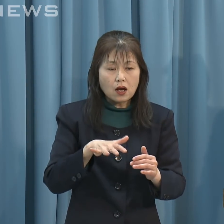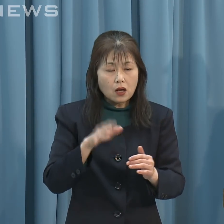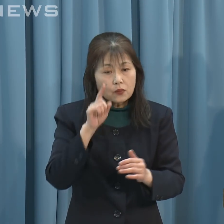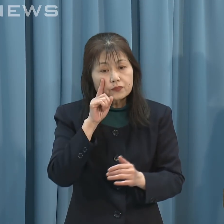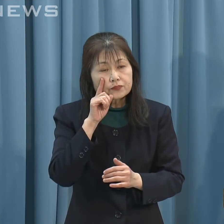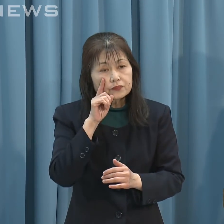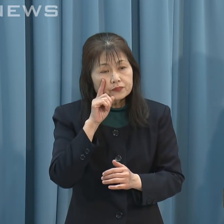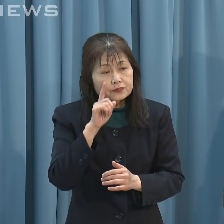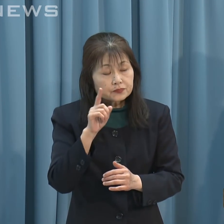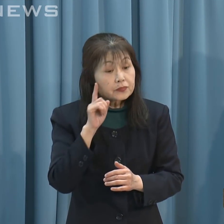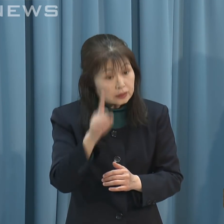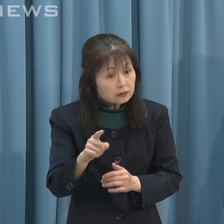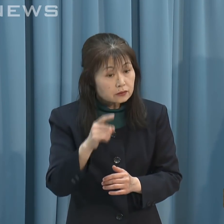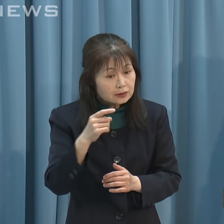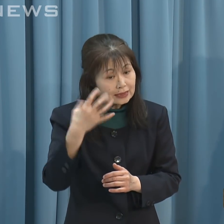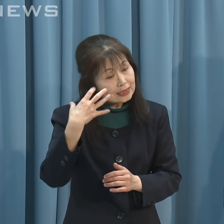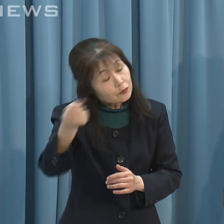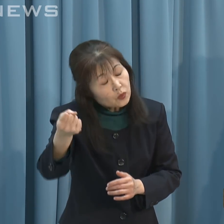見という形で、